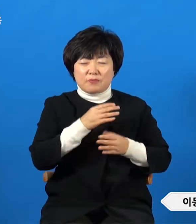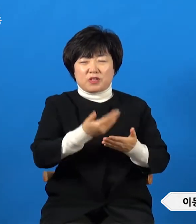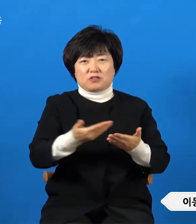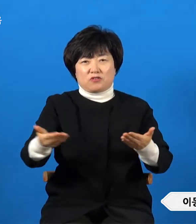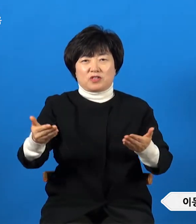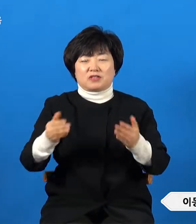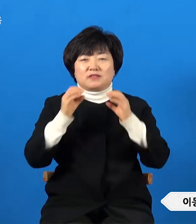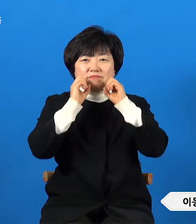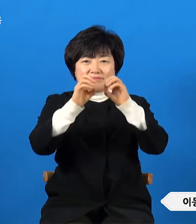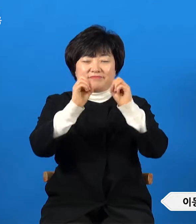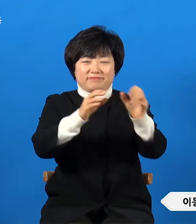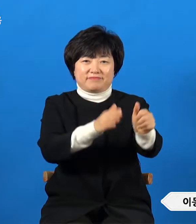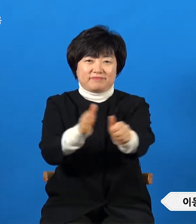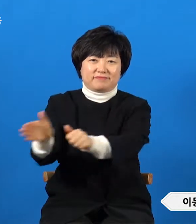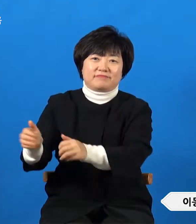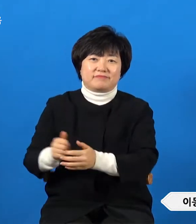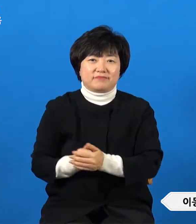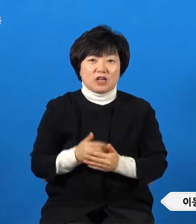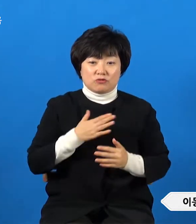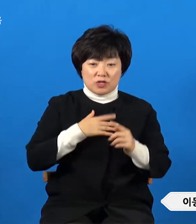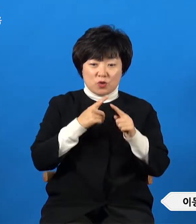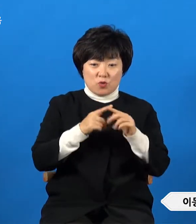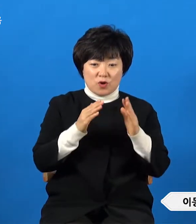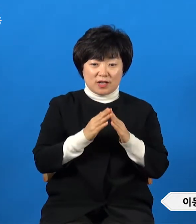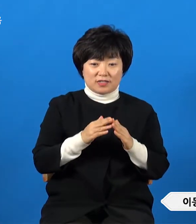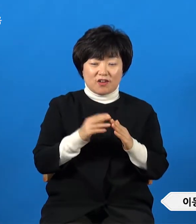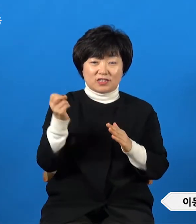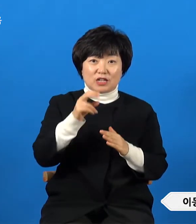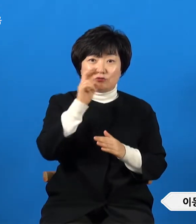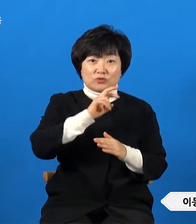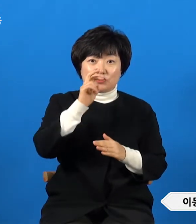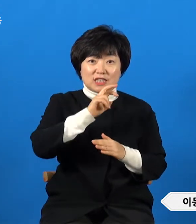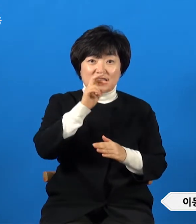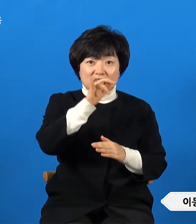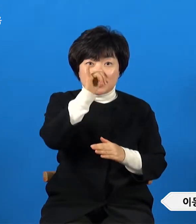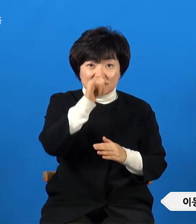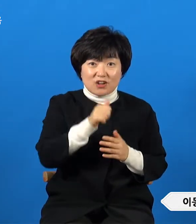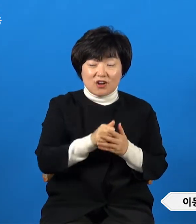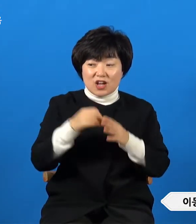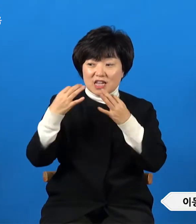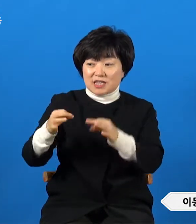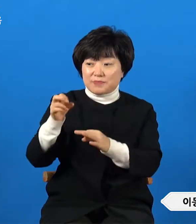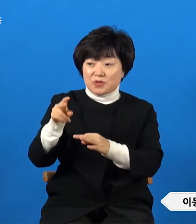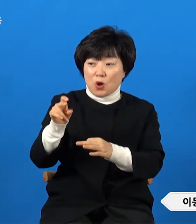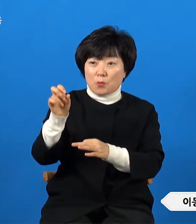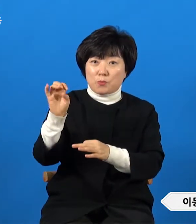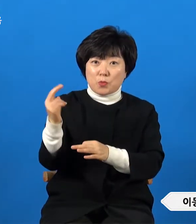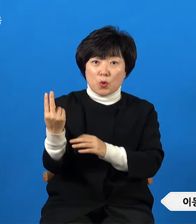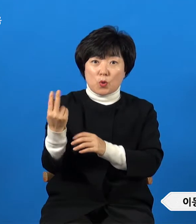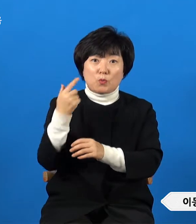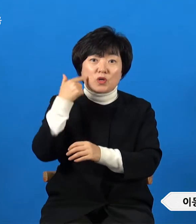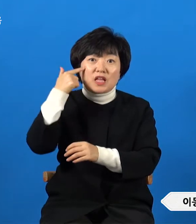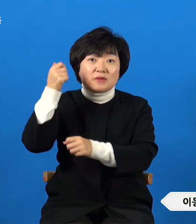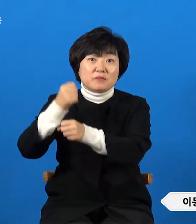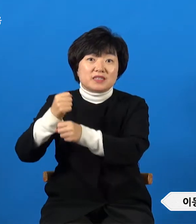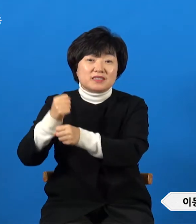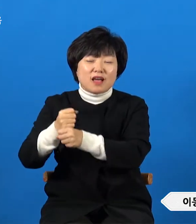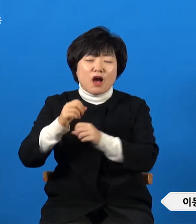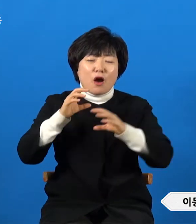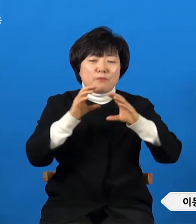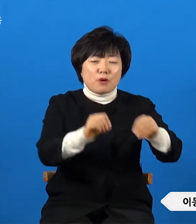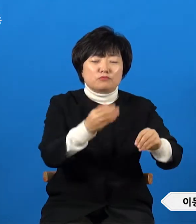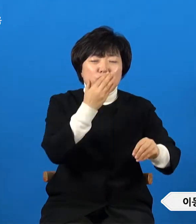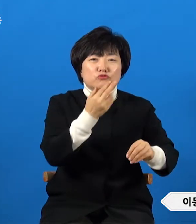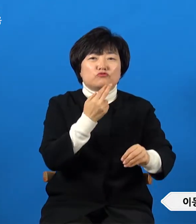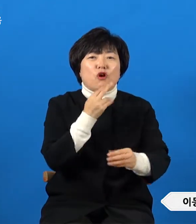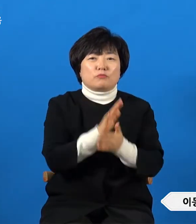축원합니다. 우리 교회에서 자주 부르는 찬양이 있습니다. 우리 김영표 목사님이 만든 찬양이에요. 멈출 수 없는 사랑.